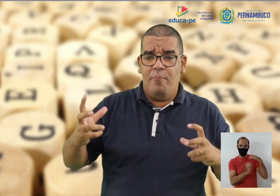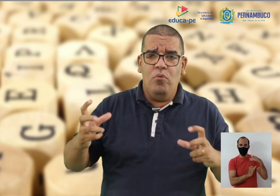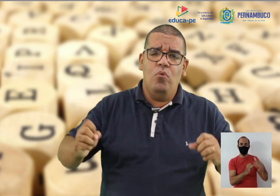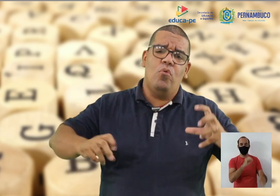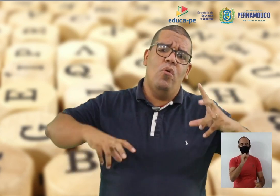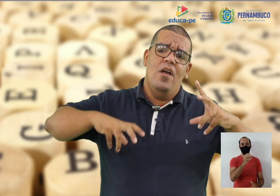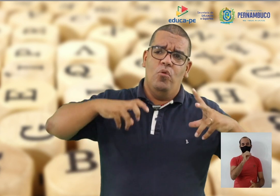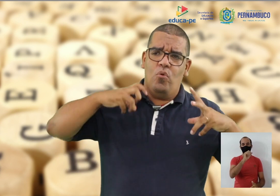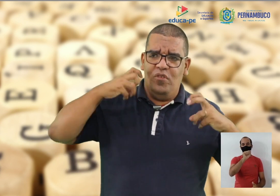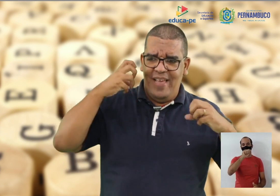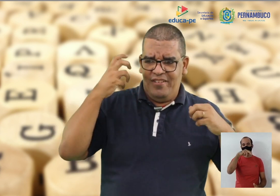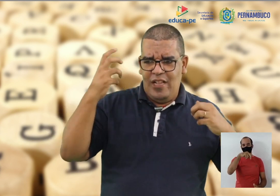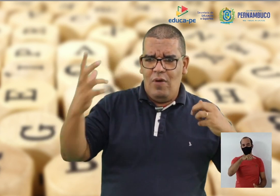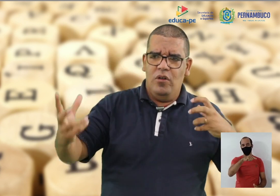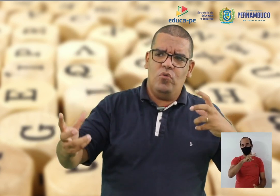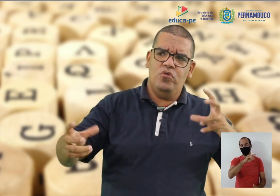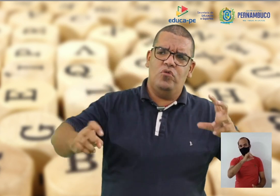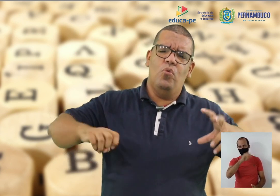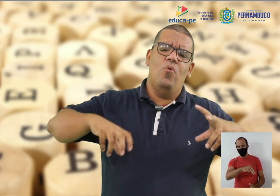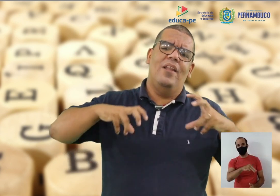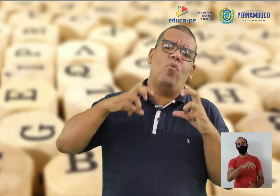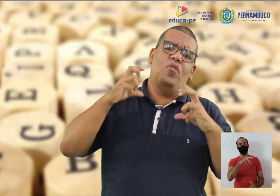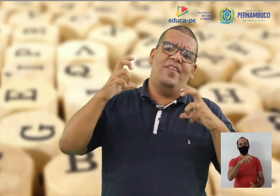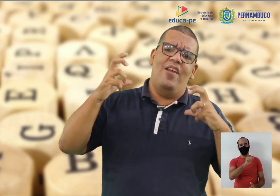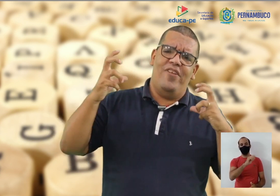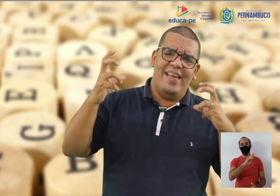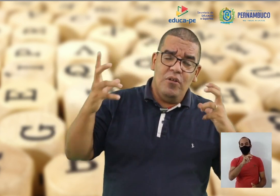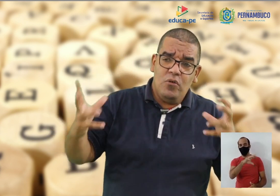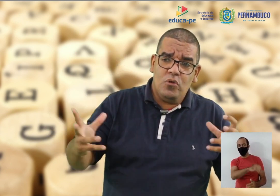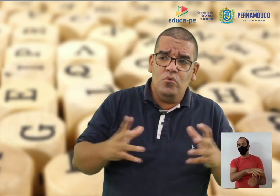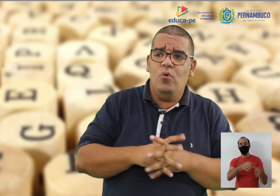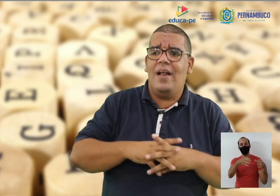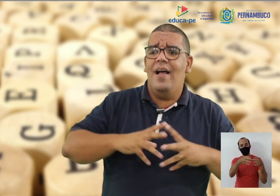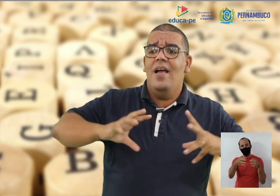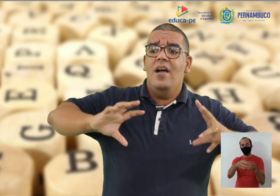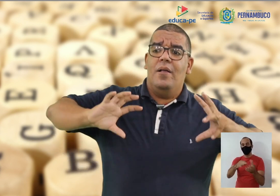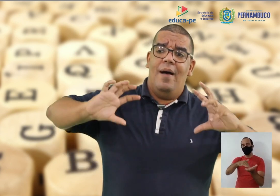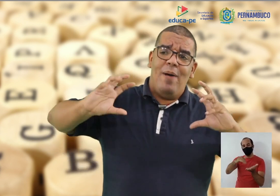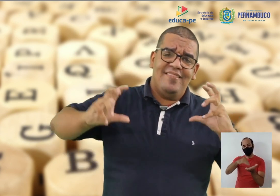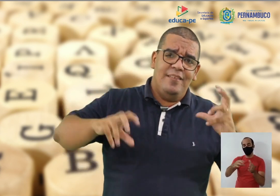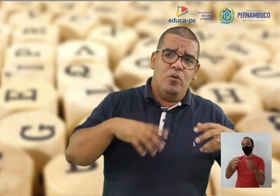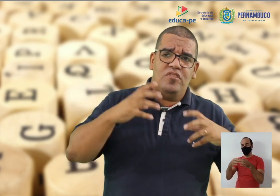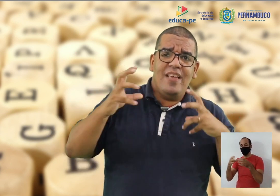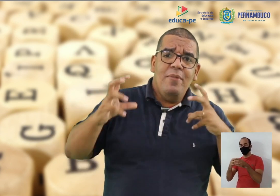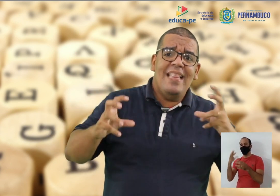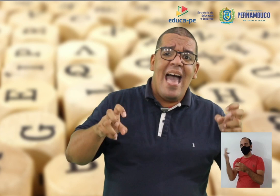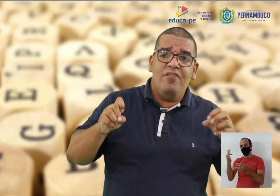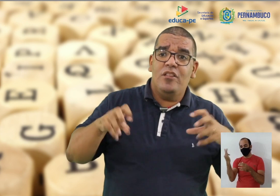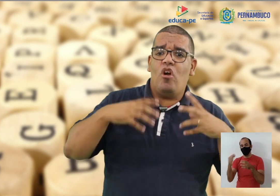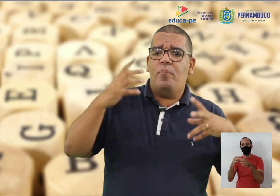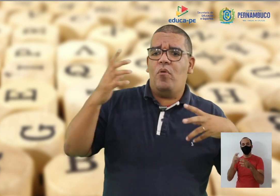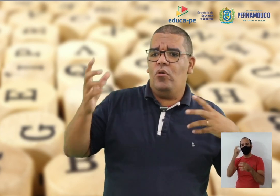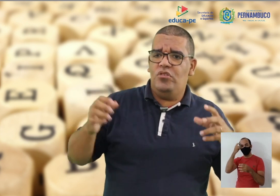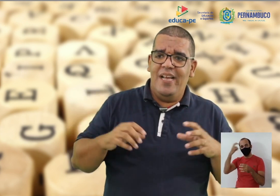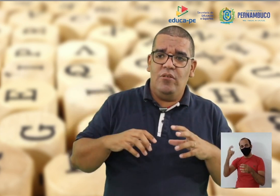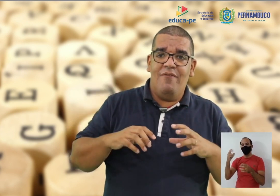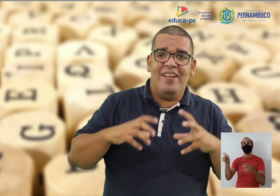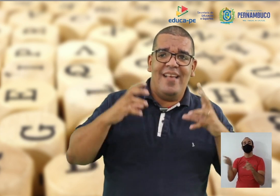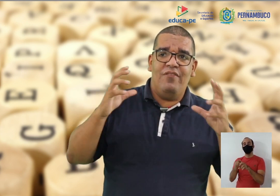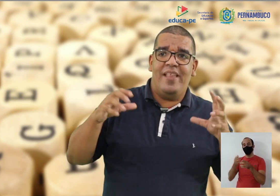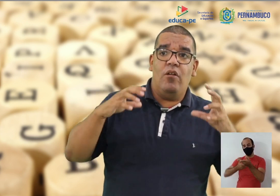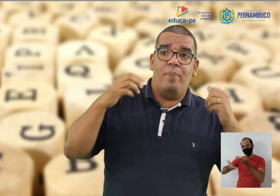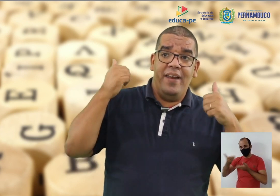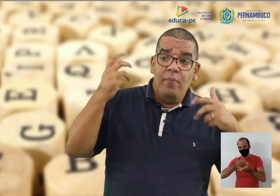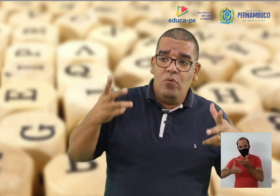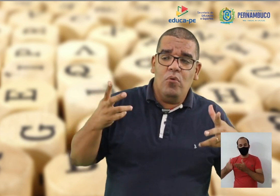Joaquim Nabuco, no Conselho Estadual de Cultura, no Conselho Federal de Cultura, participou dos seminários de tropicologia da